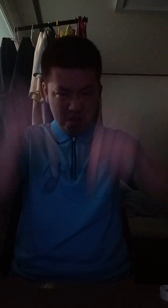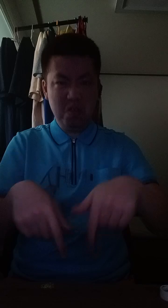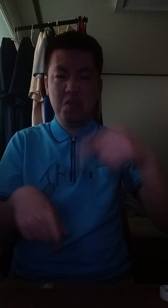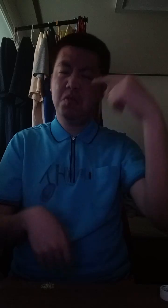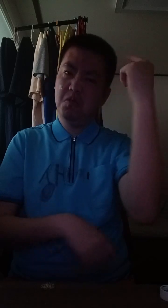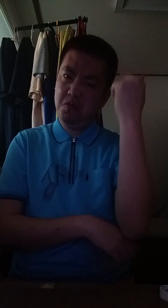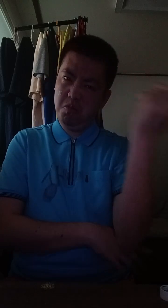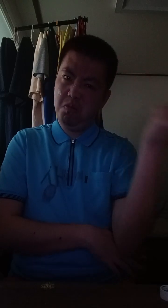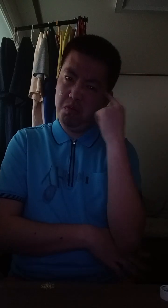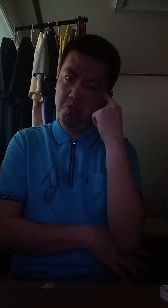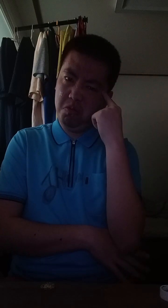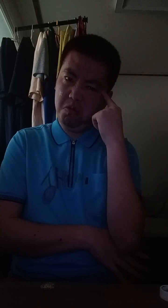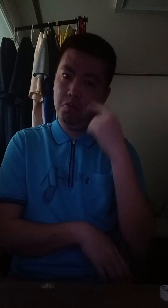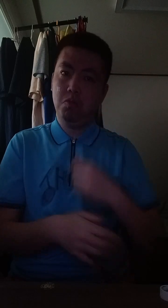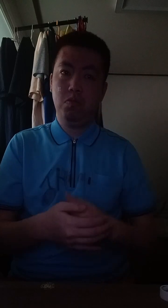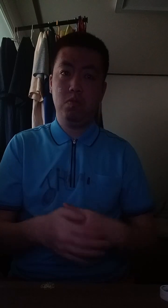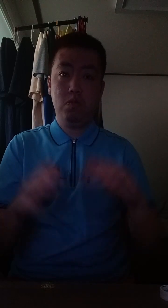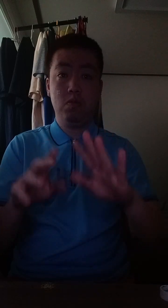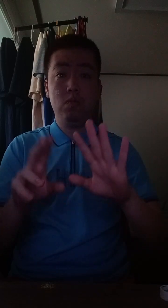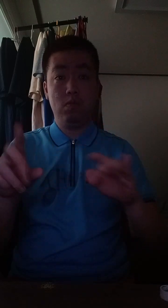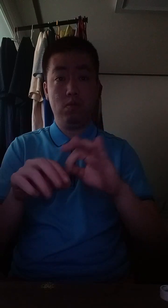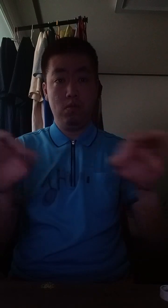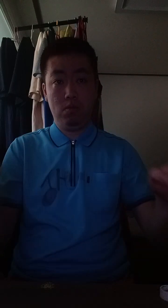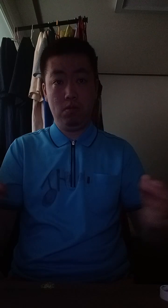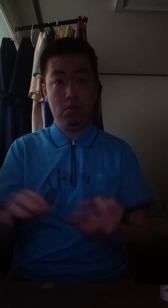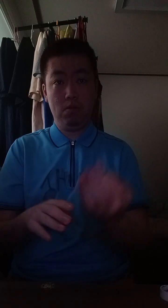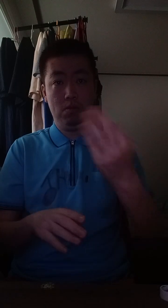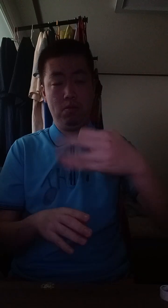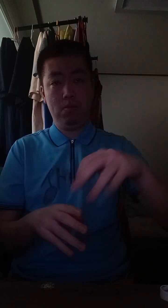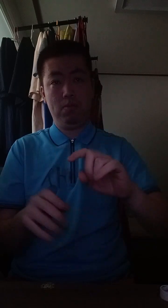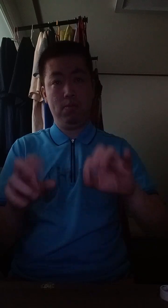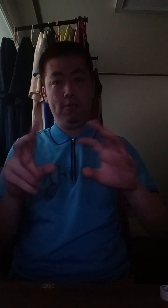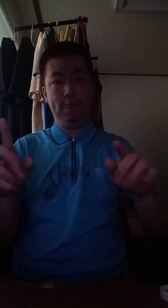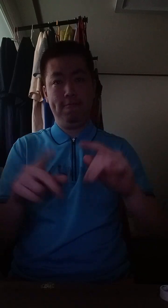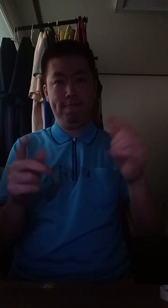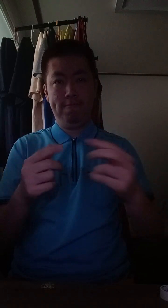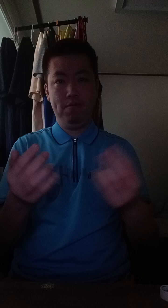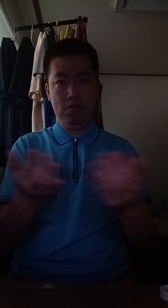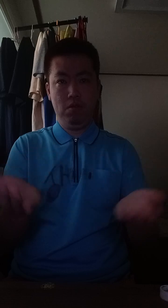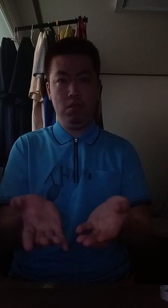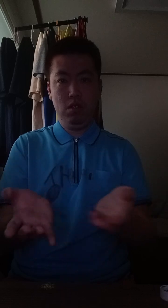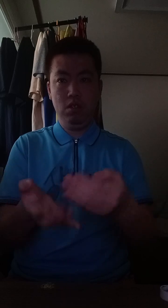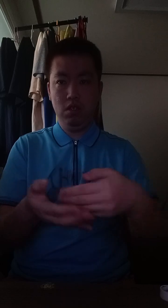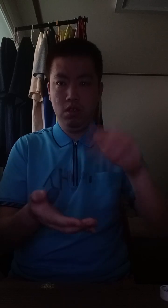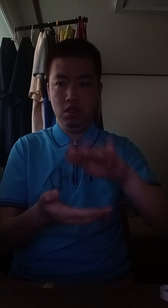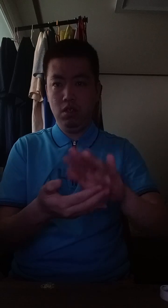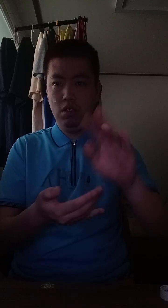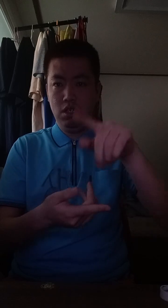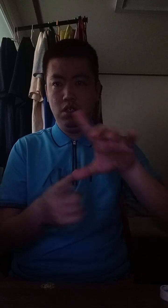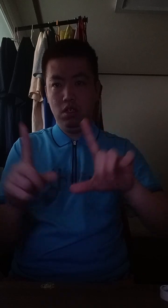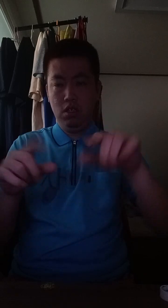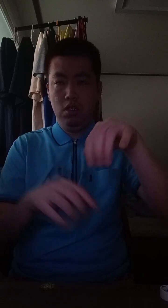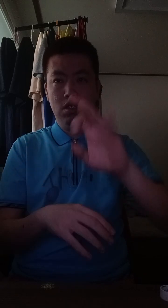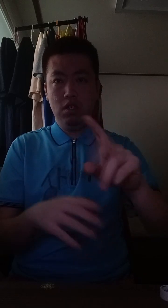문제입니다. 실제로 5에서 8호선의 경우 2008년에 비해 전동차 경정비는 7일, 중정비는